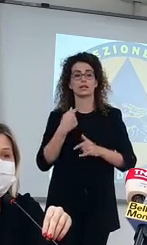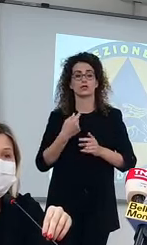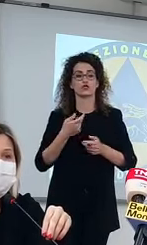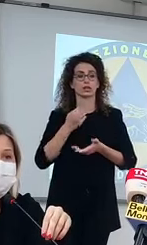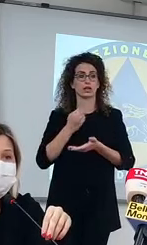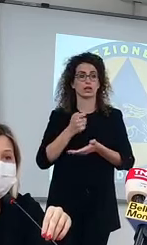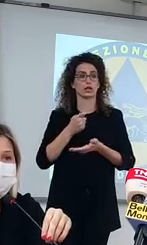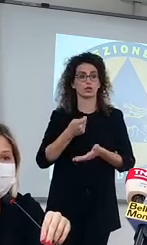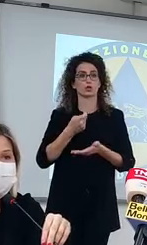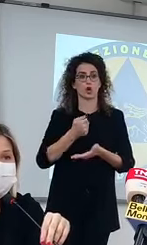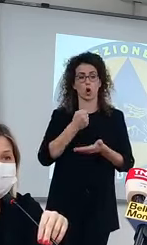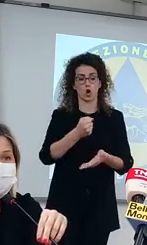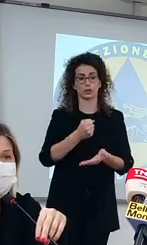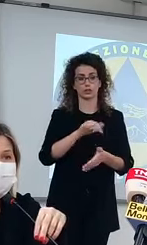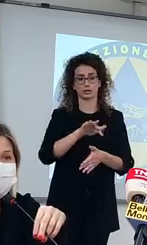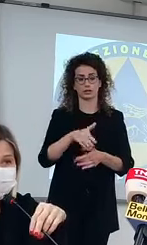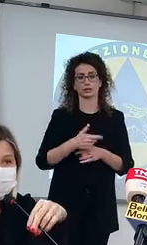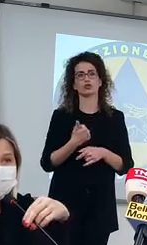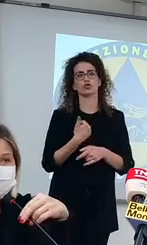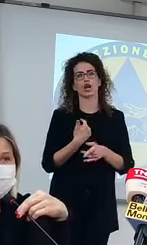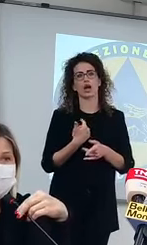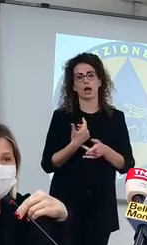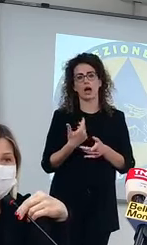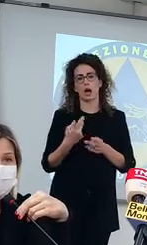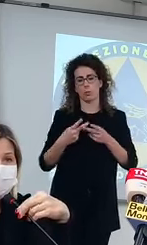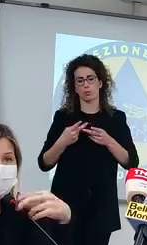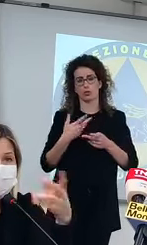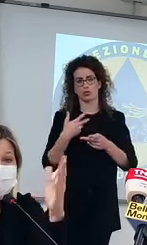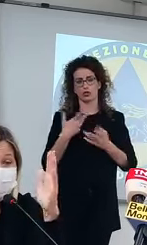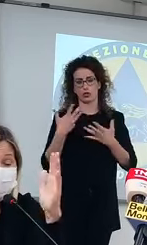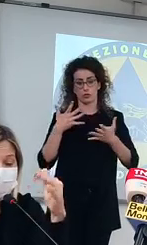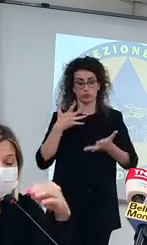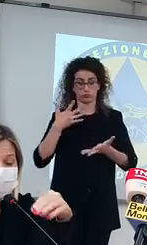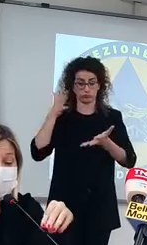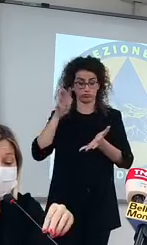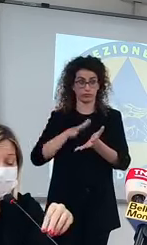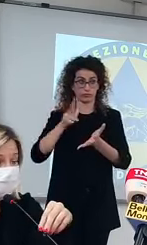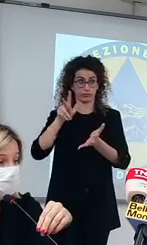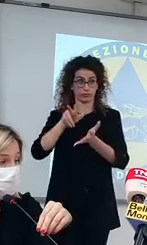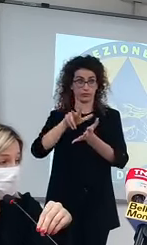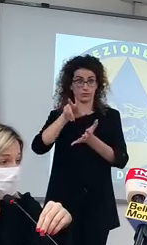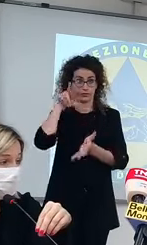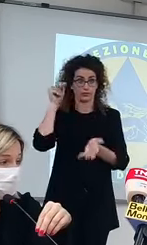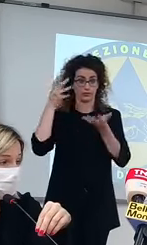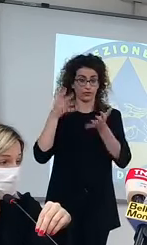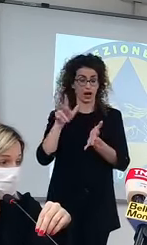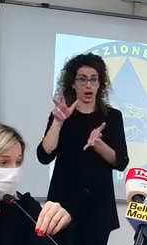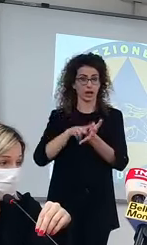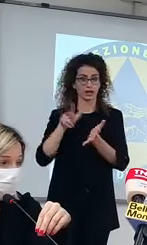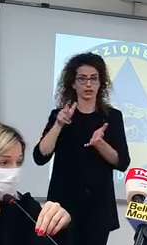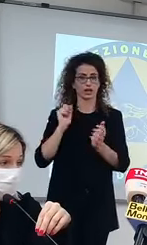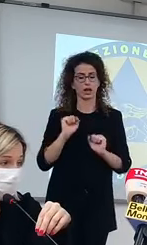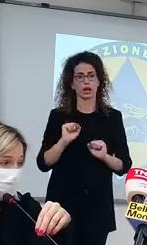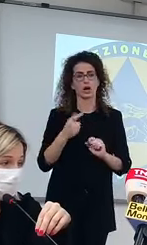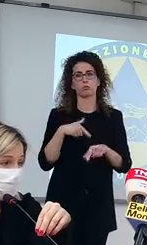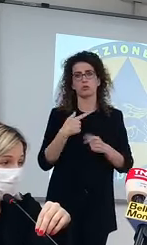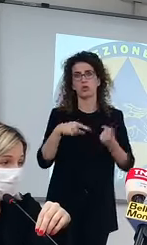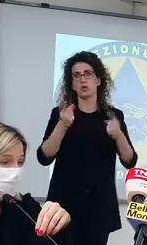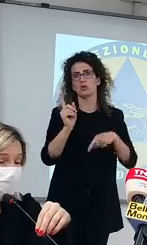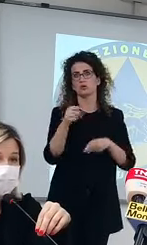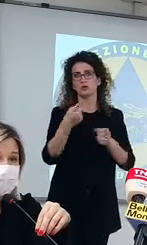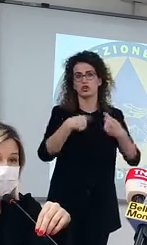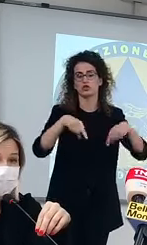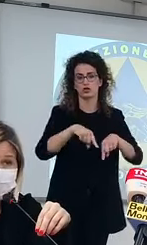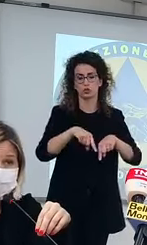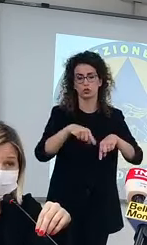bozza di delibera, appena è definitiva vi mandiamo, vi do, a parte che potrebbe essere che già domani la proviamo in giunta, sono una bozza di